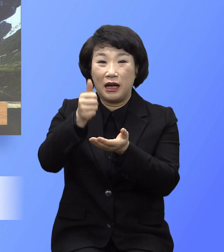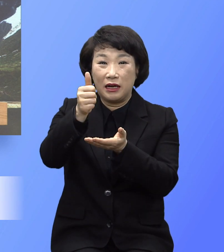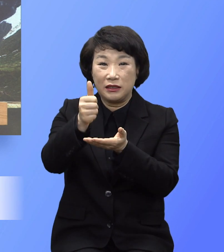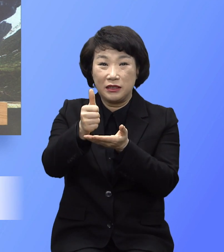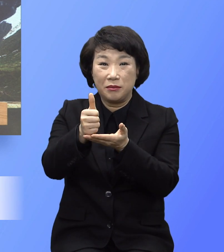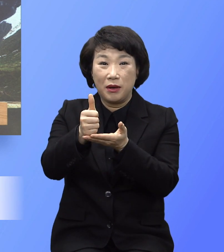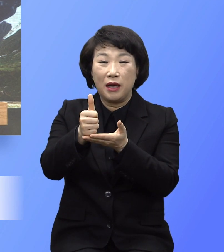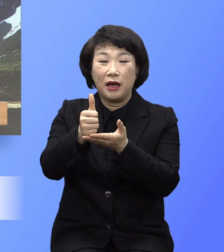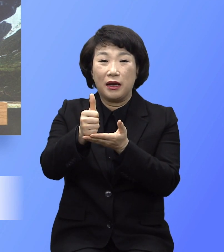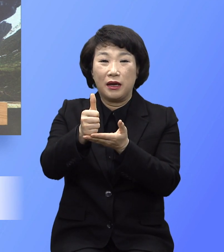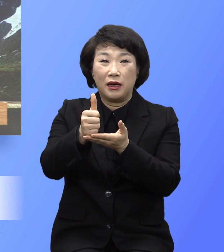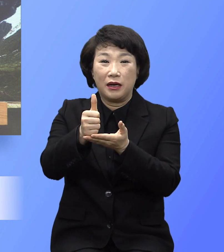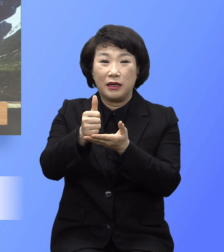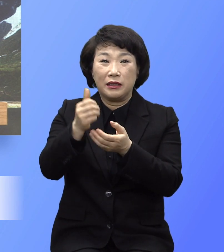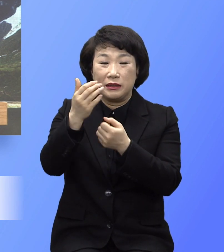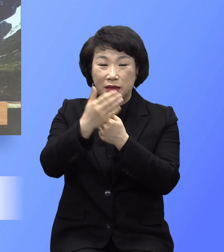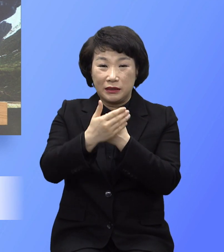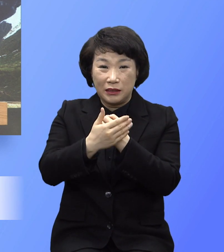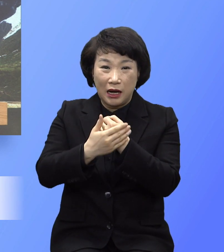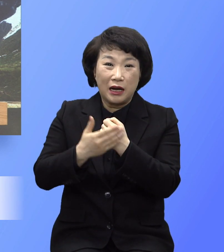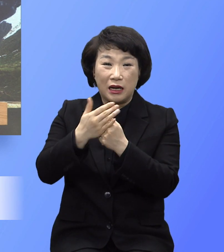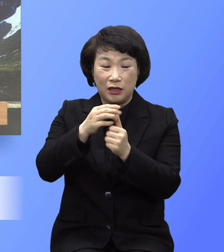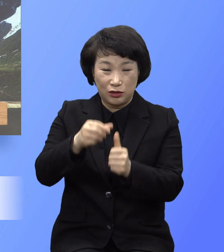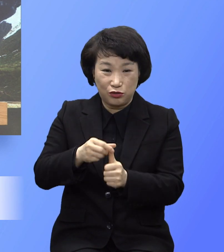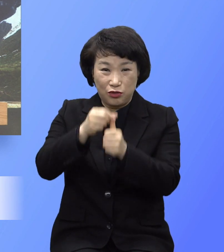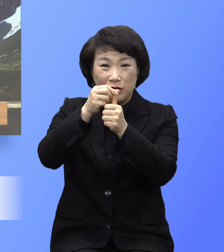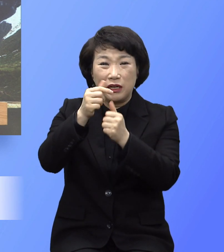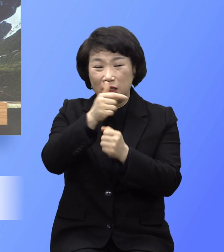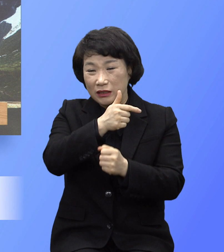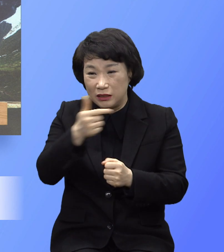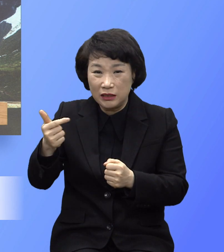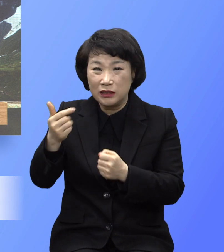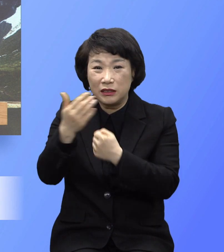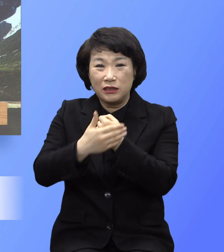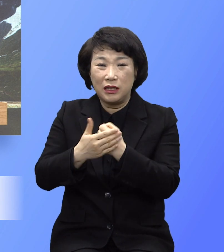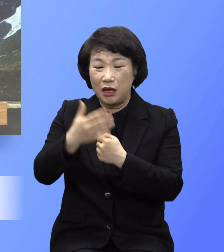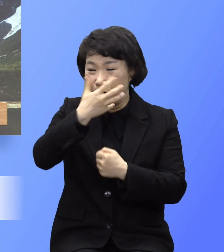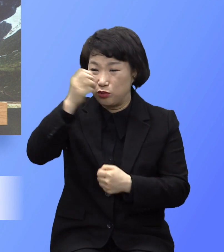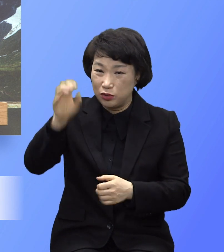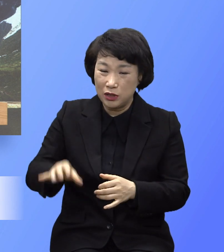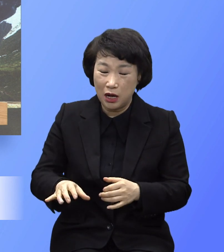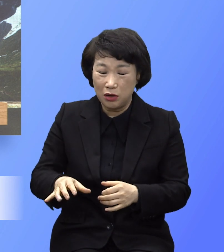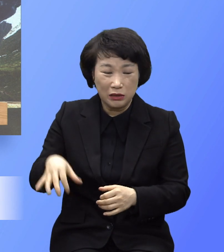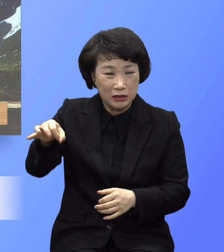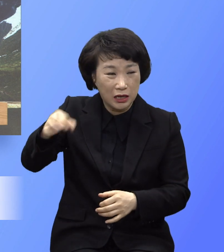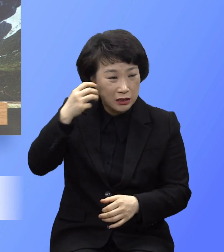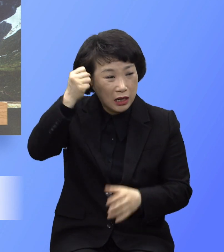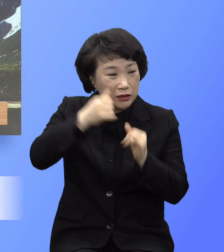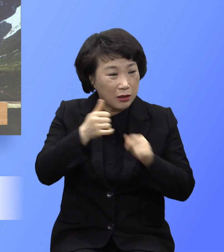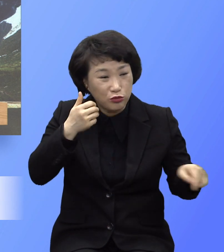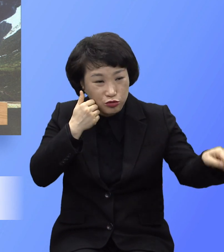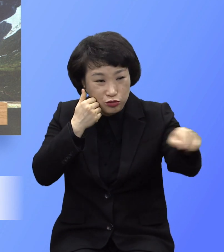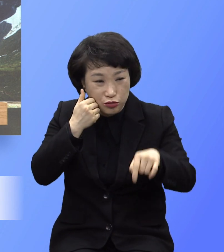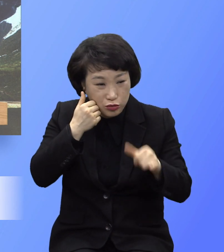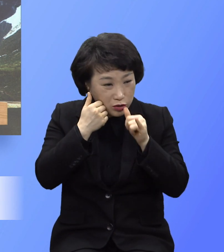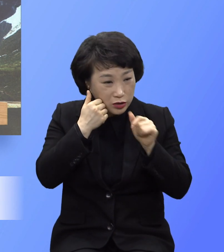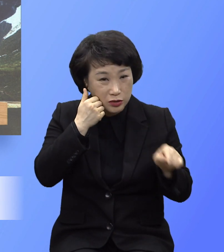이 큰 구원의 가치를 무시하고 등한 여기는